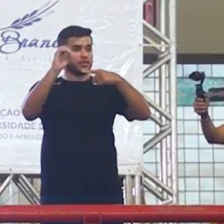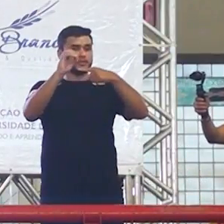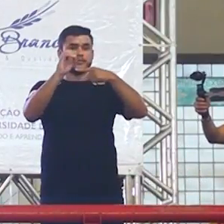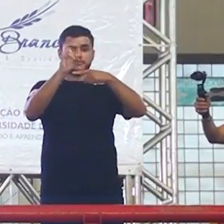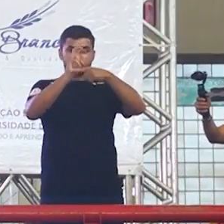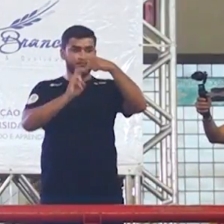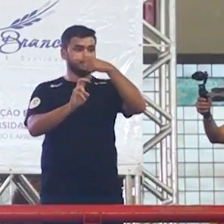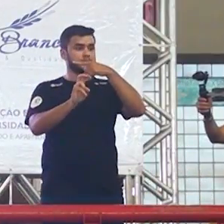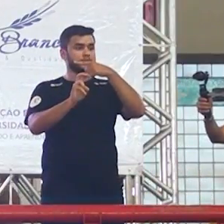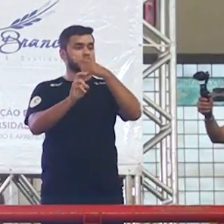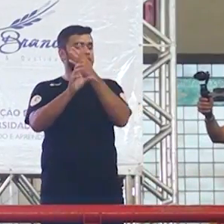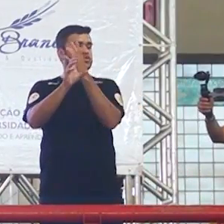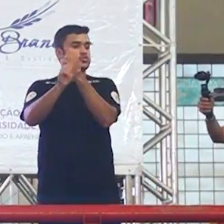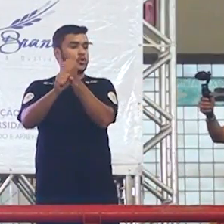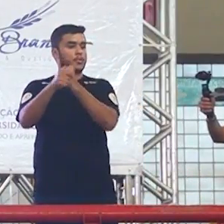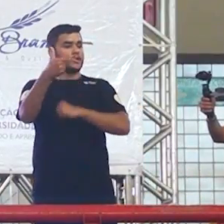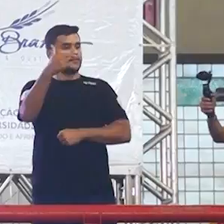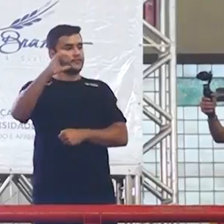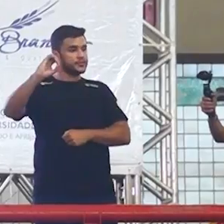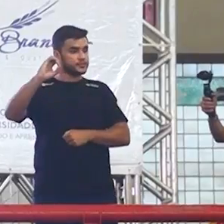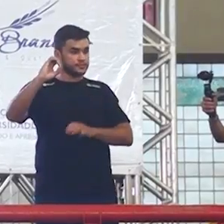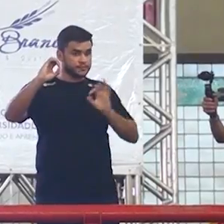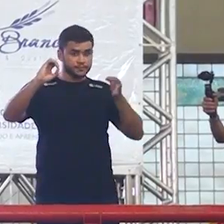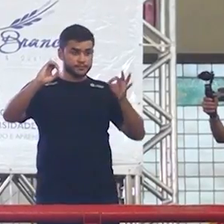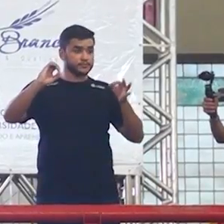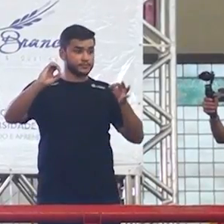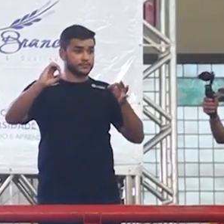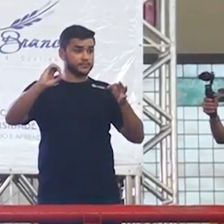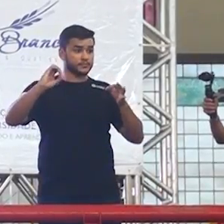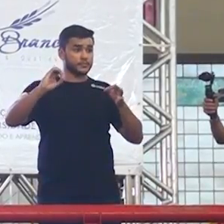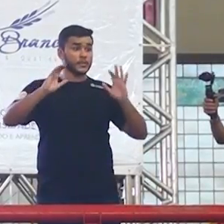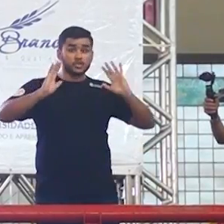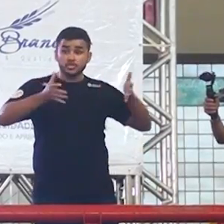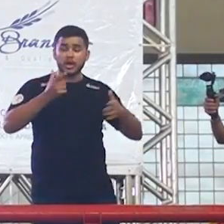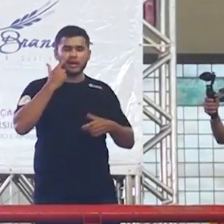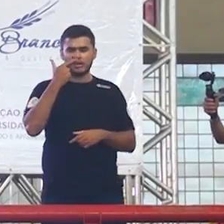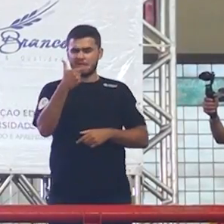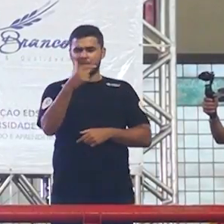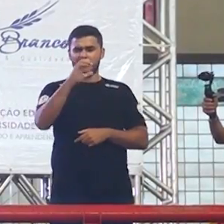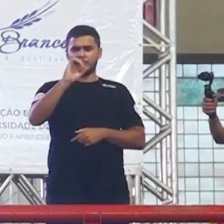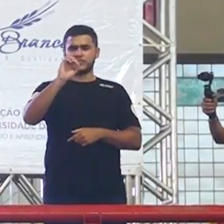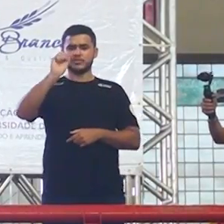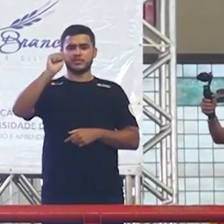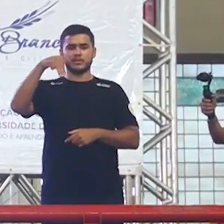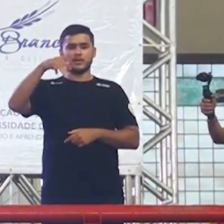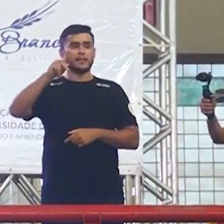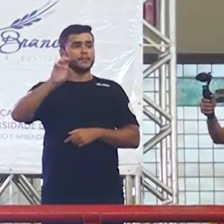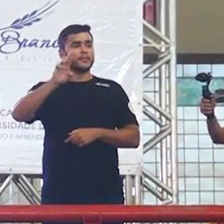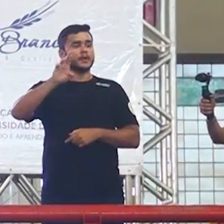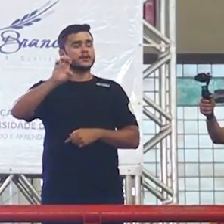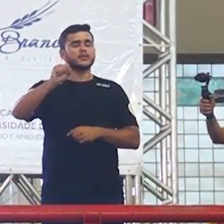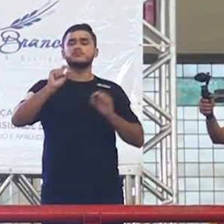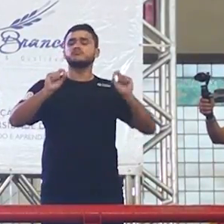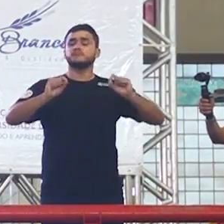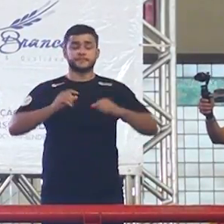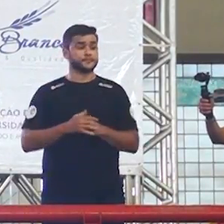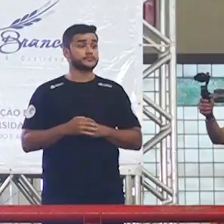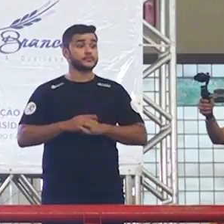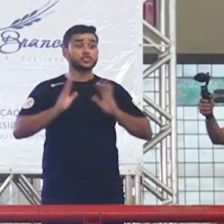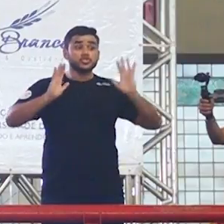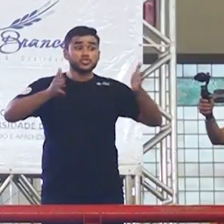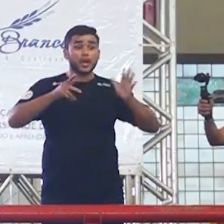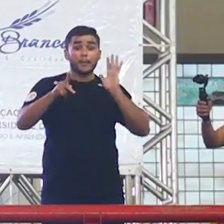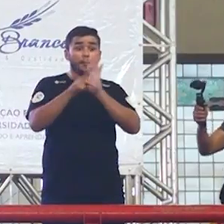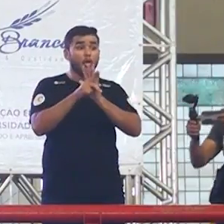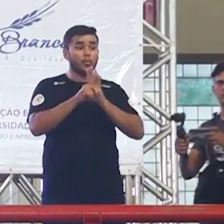20 amperes. Arodim, o que é 20 amperes? 20 amperes é a corrente que vai para a